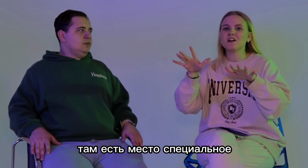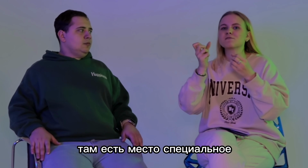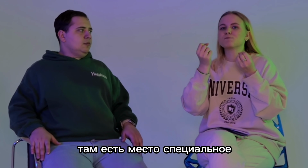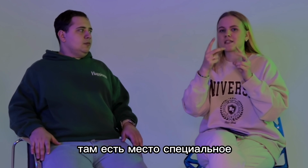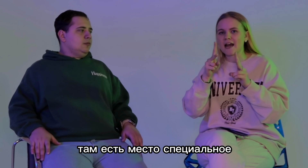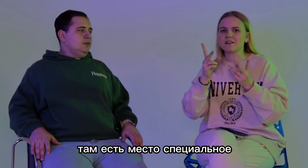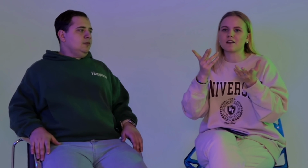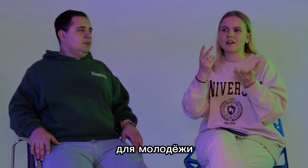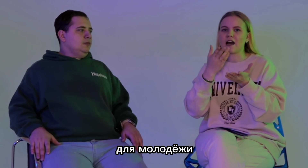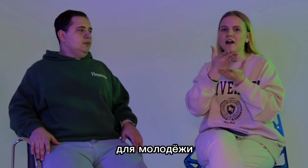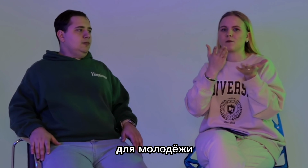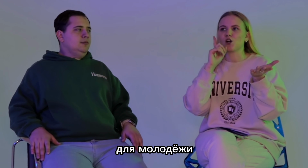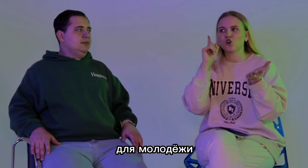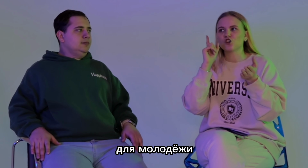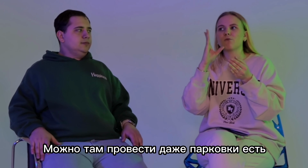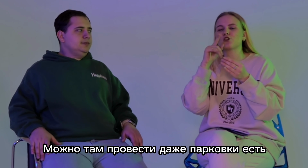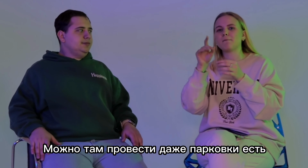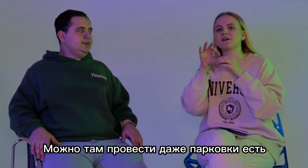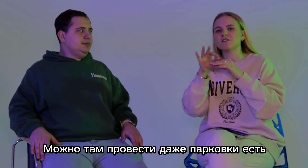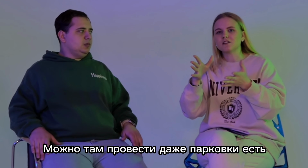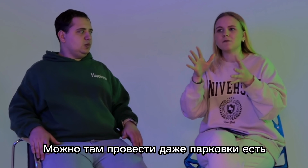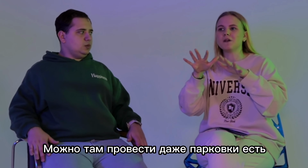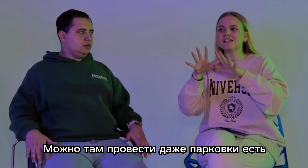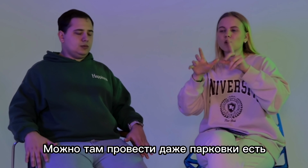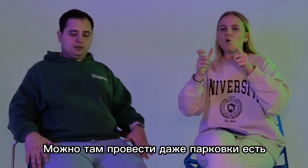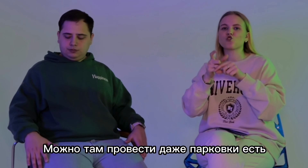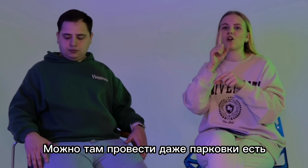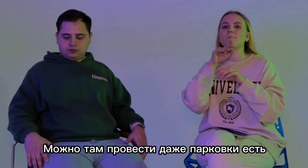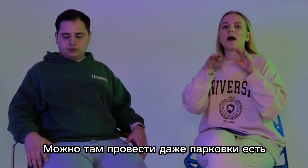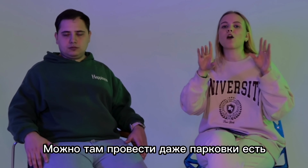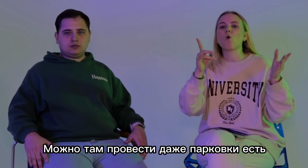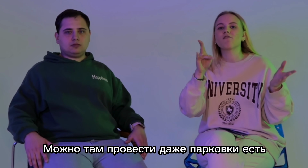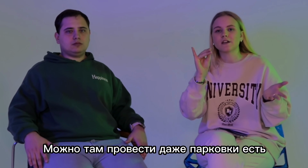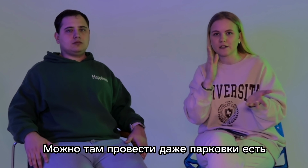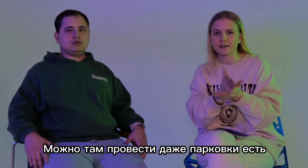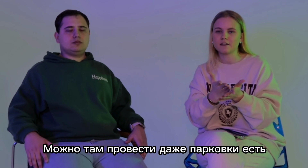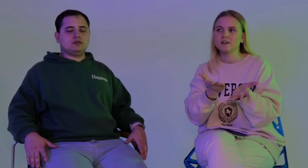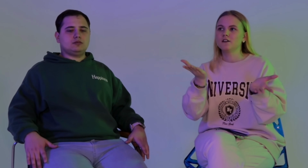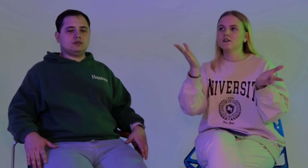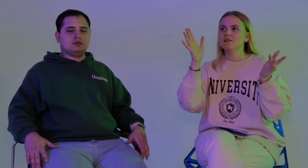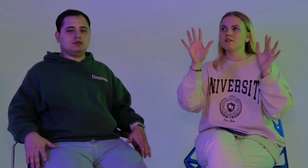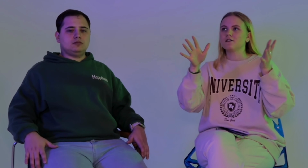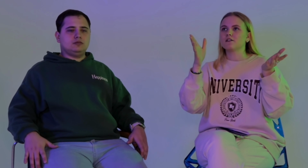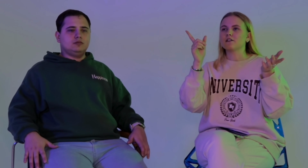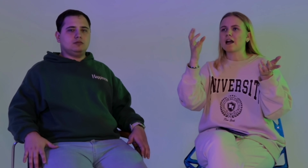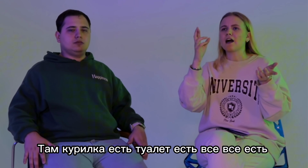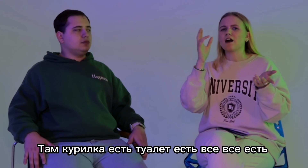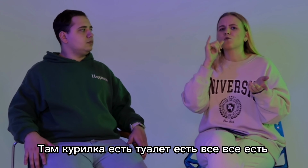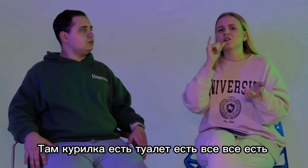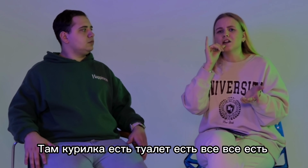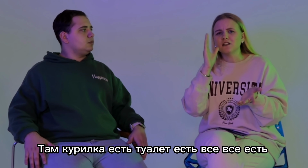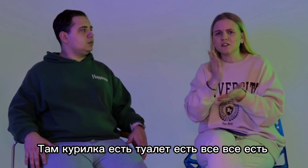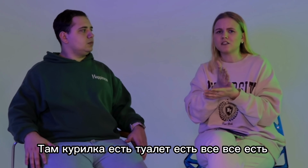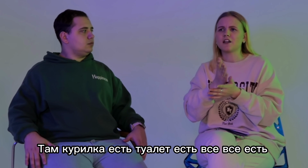место специально, да, молодежь, где можно там провести место, он там парковки есть, да, клиники,